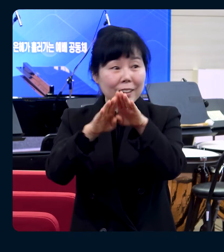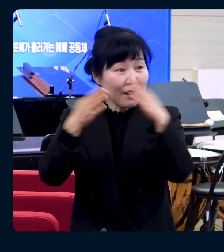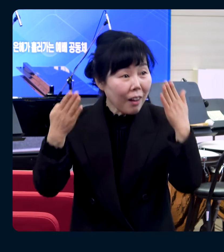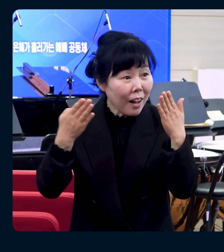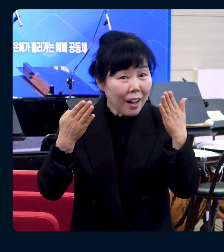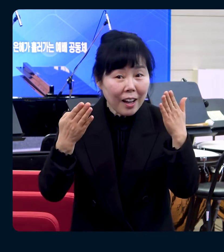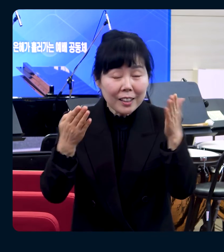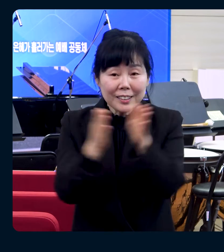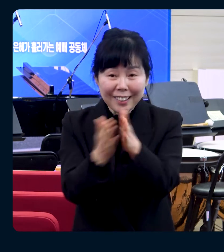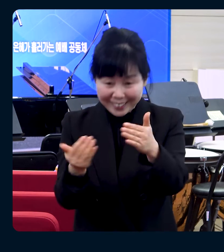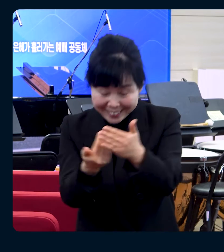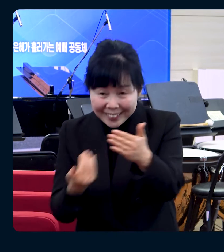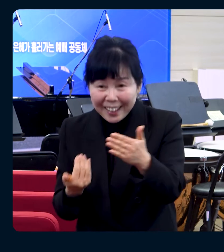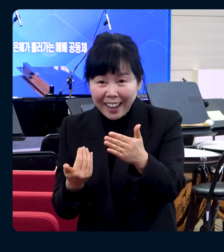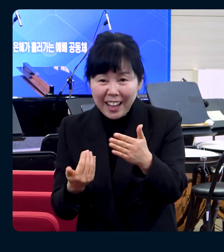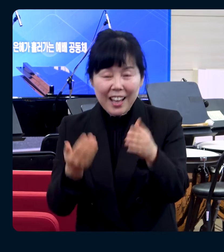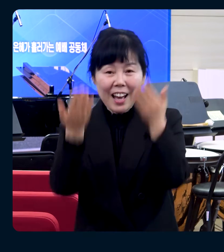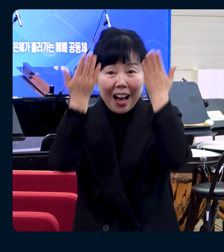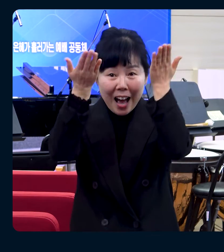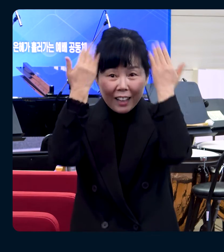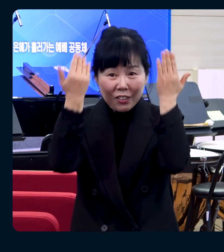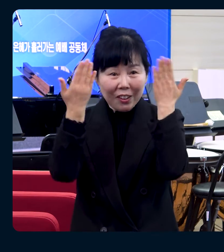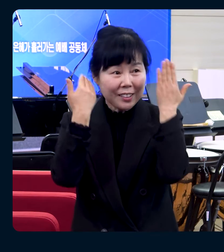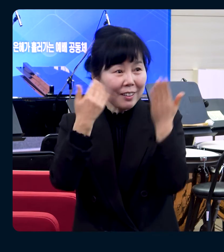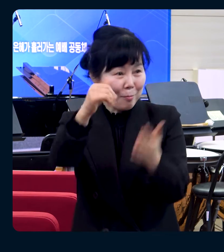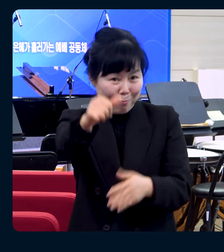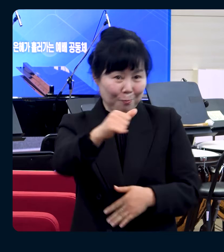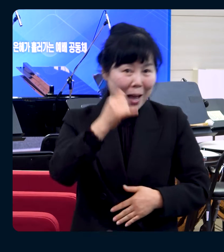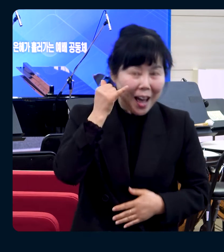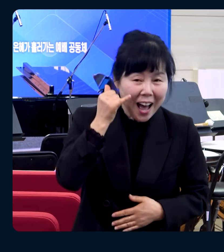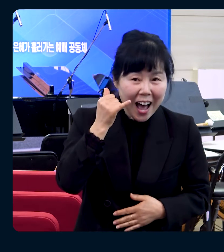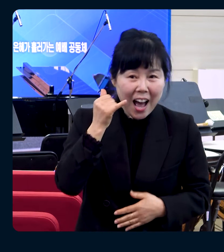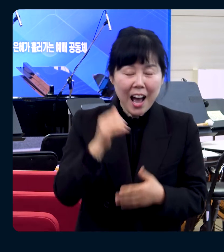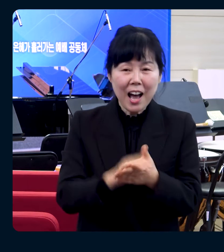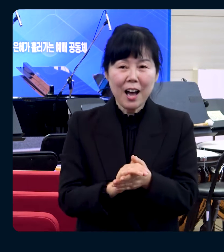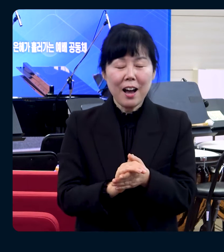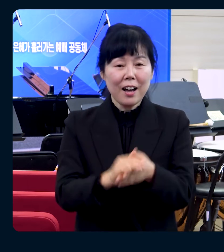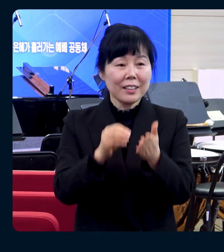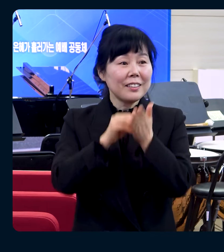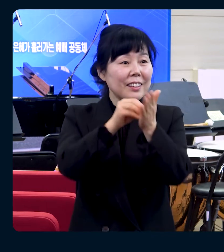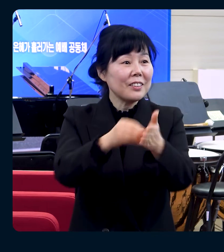개학하기 직전에 학교에서 연락이 온 거예요. 등록 안 한 사람이 있어서